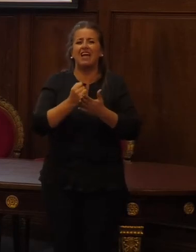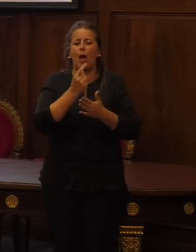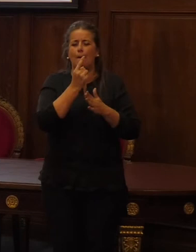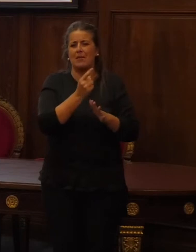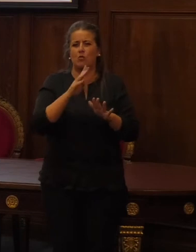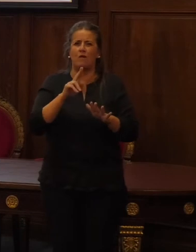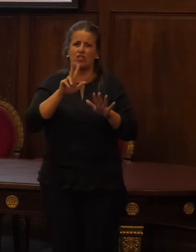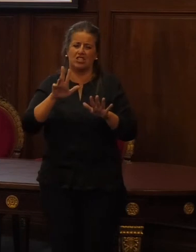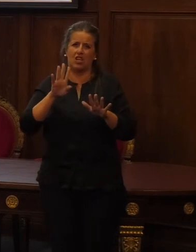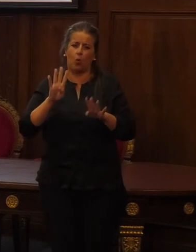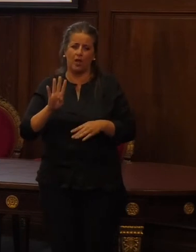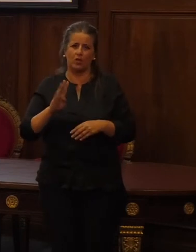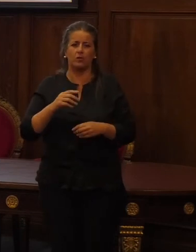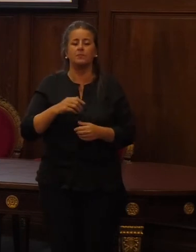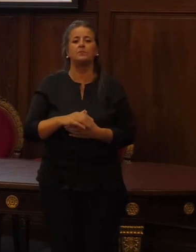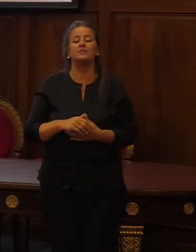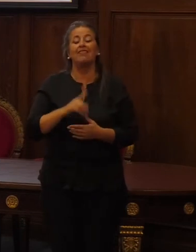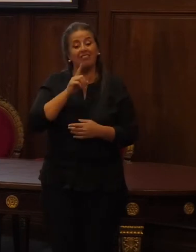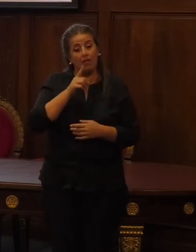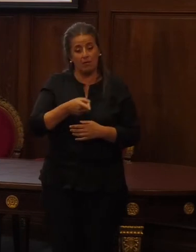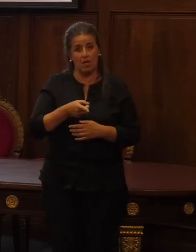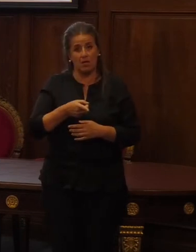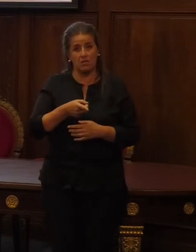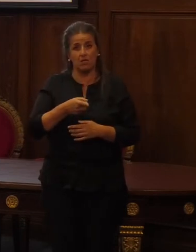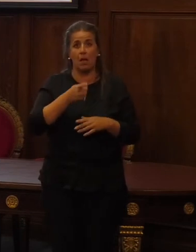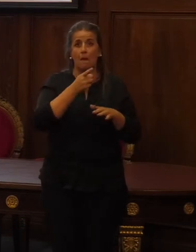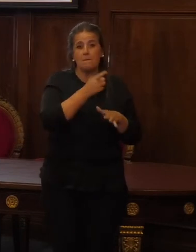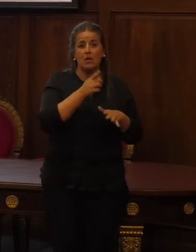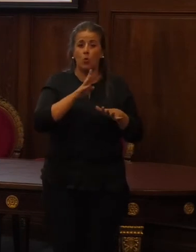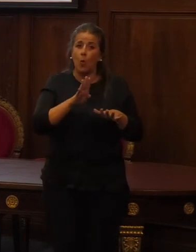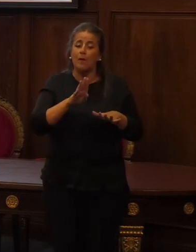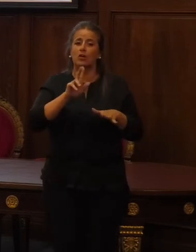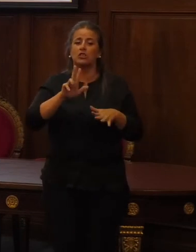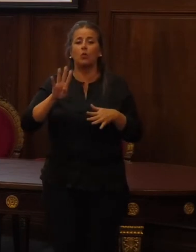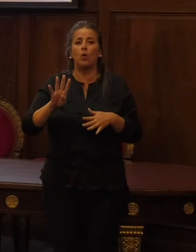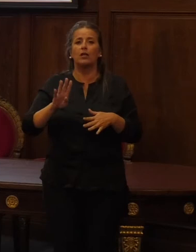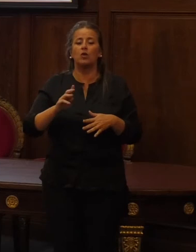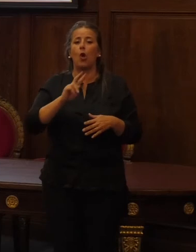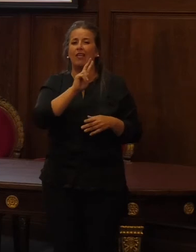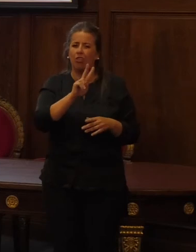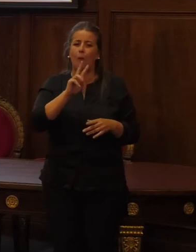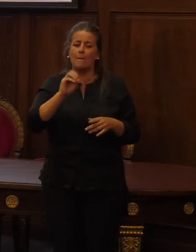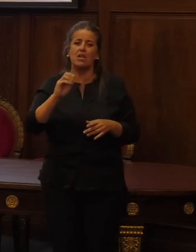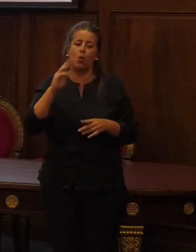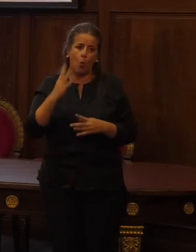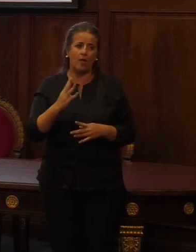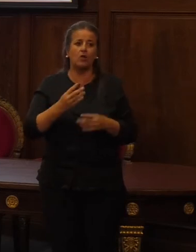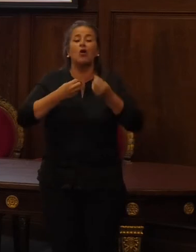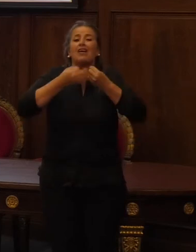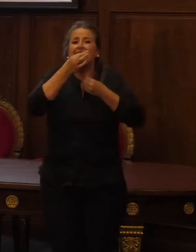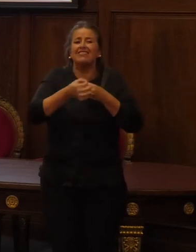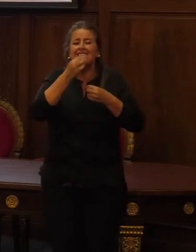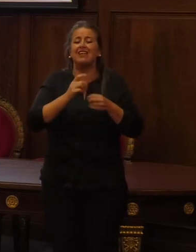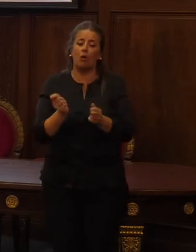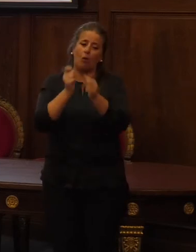84. Y también entre el 84 y el 2004. Pero luego que